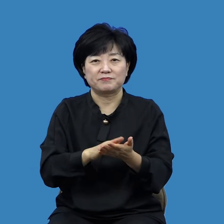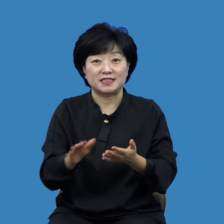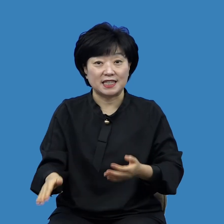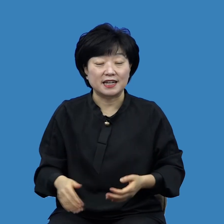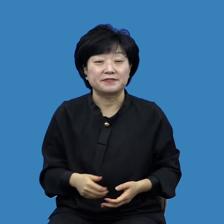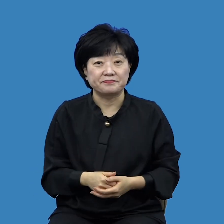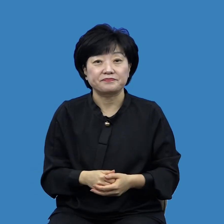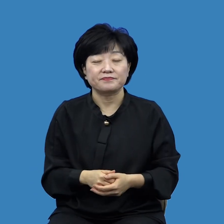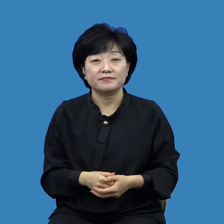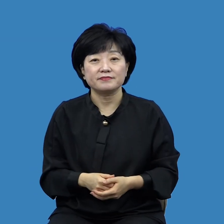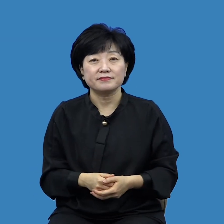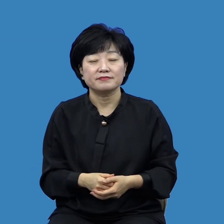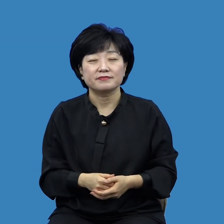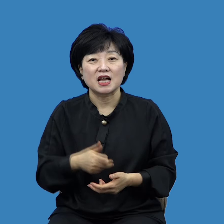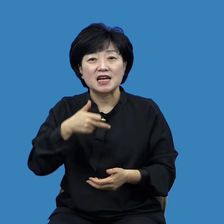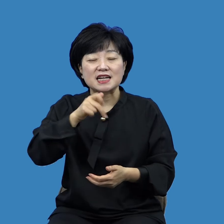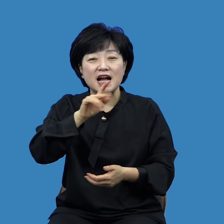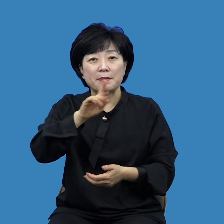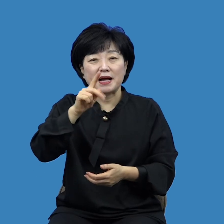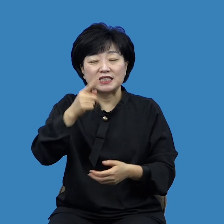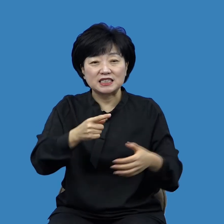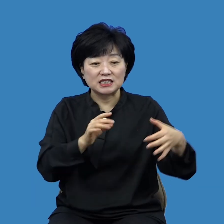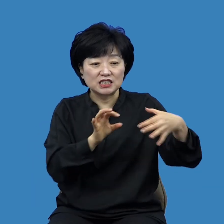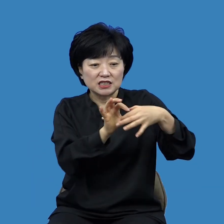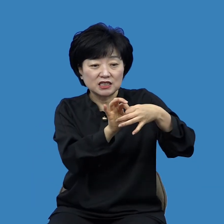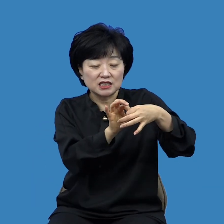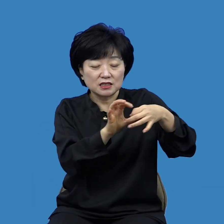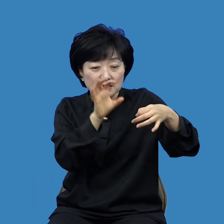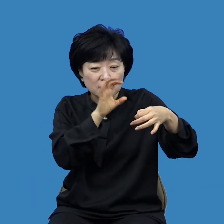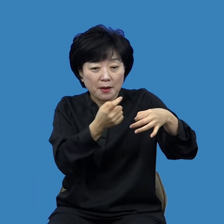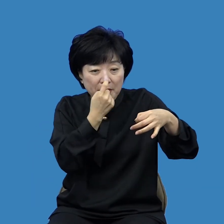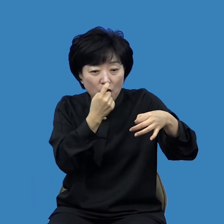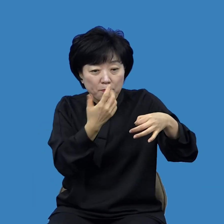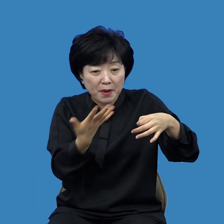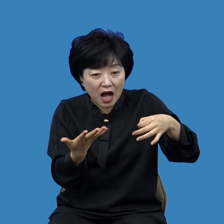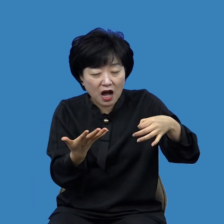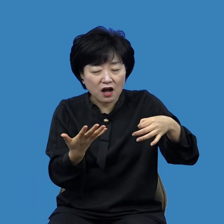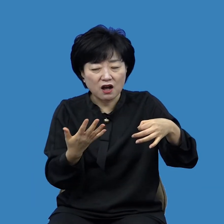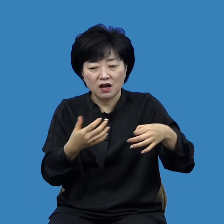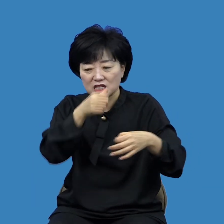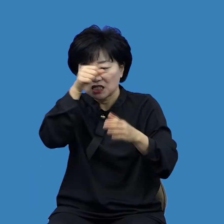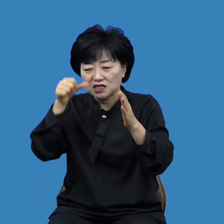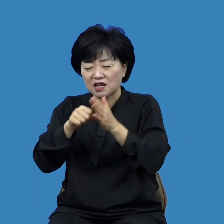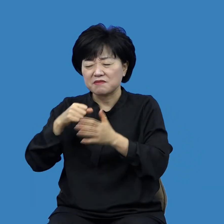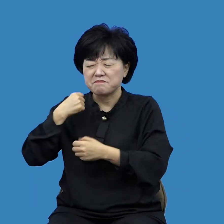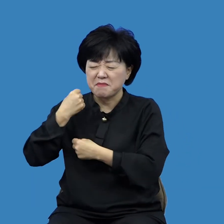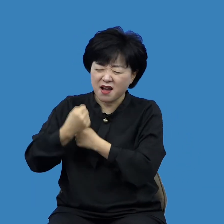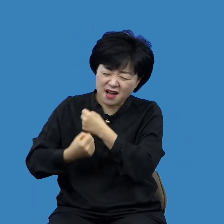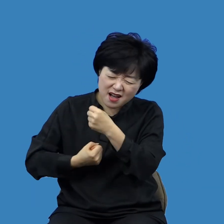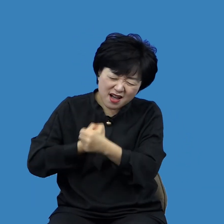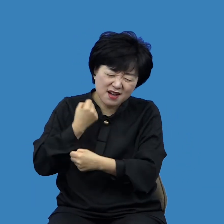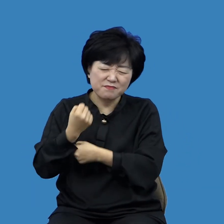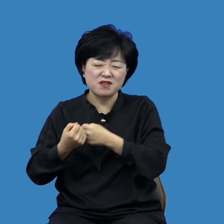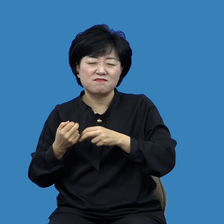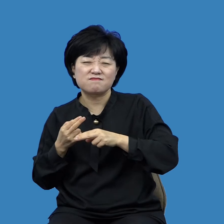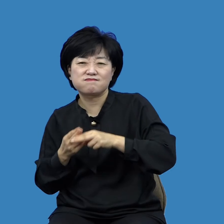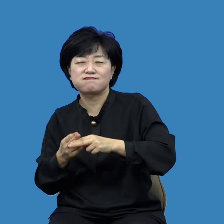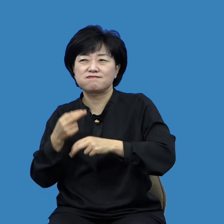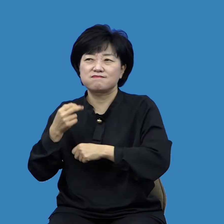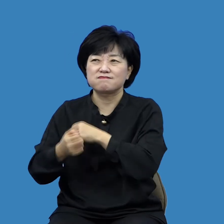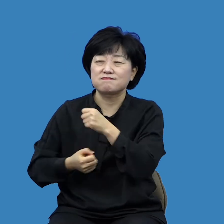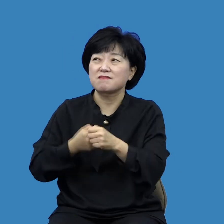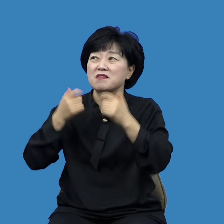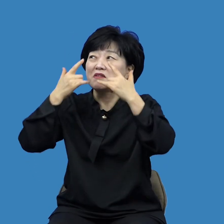자, 이 카바드하는 것을 배우지 못하는 인생은 결국 인생이 지멋대로 인생이 되고요, 부모님 없는